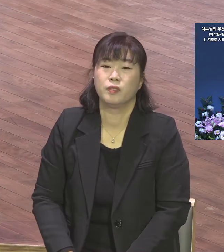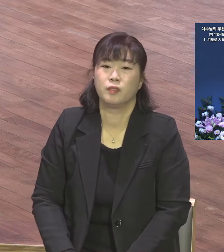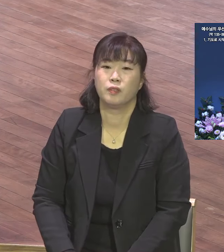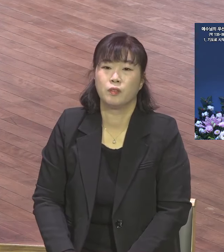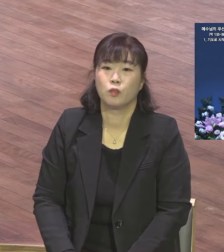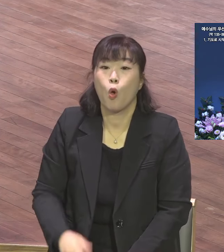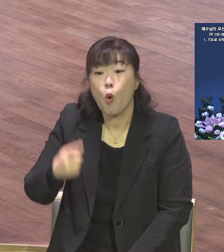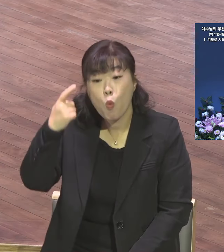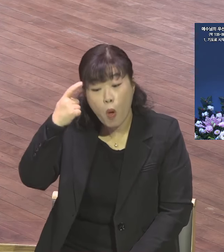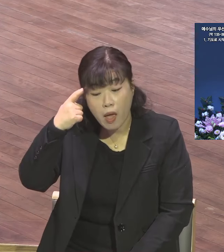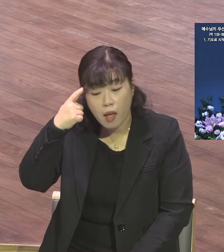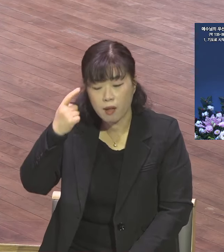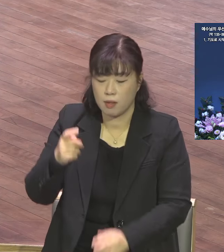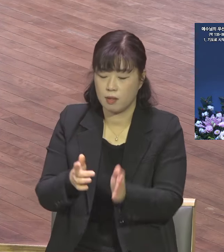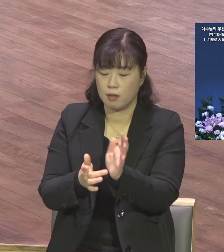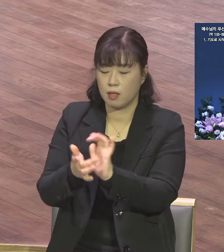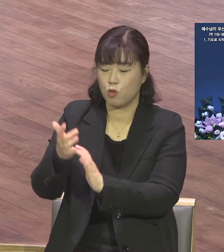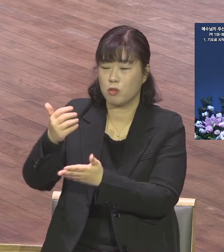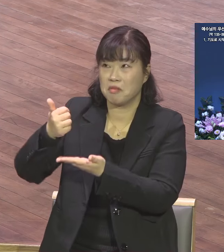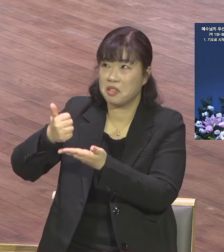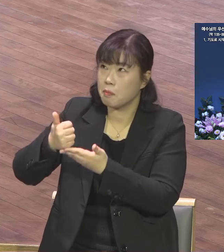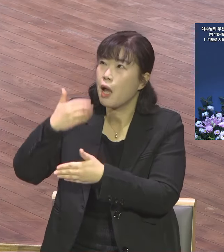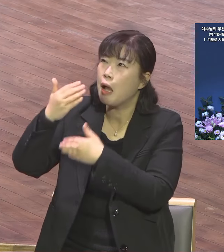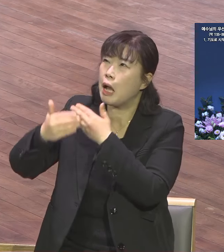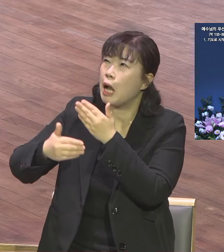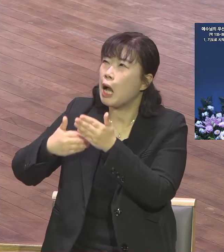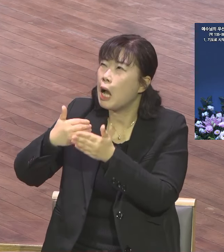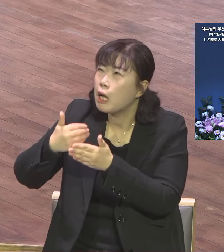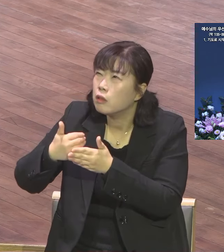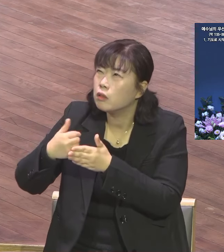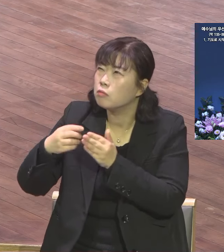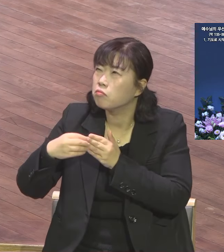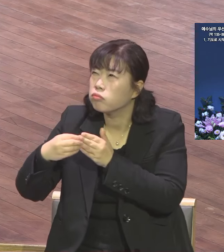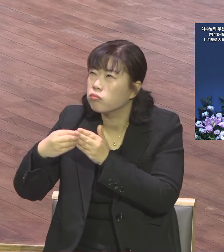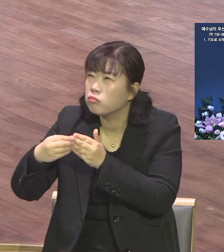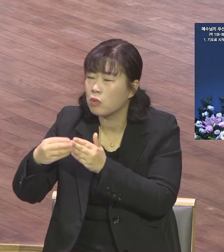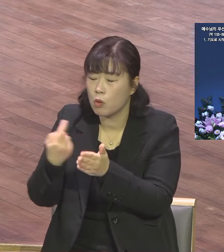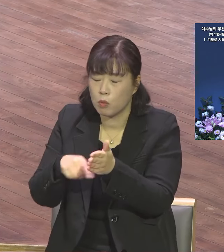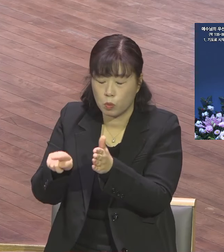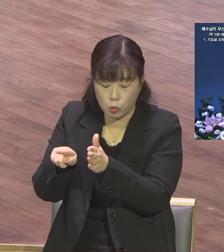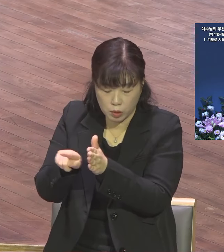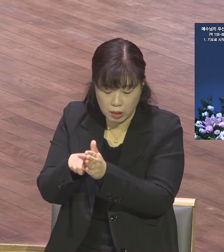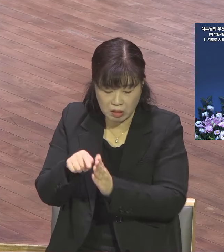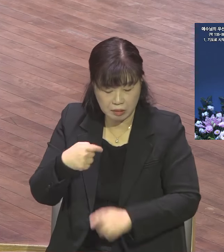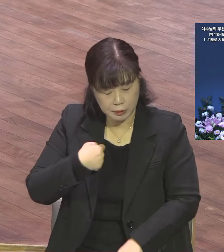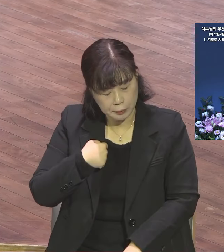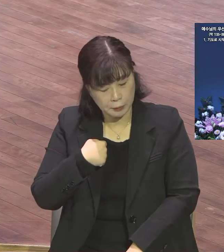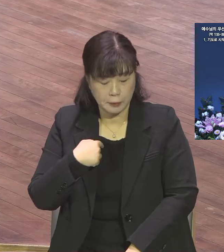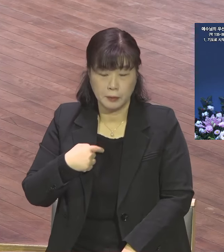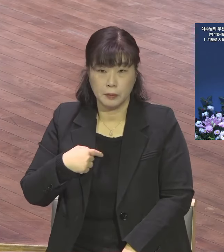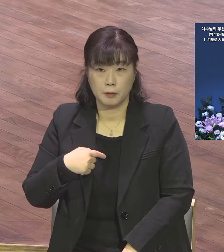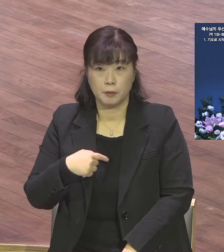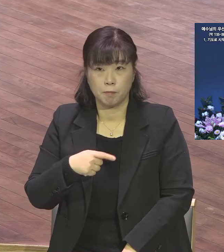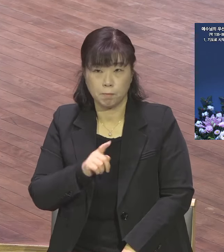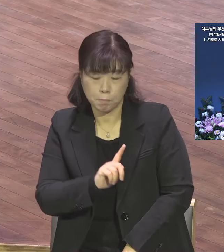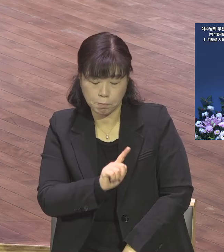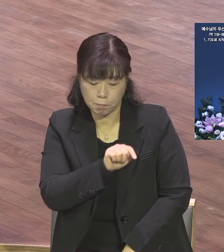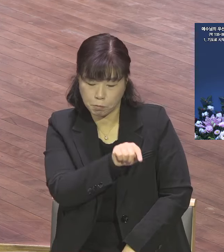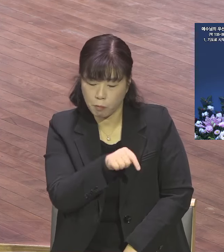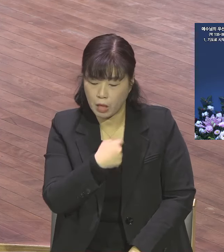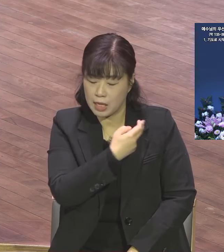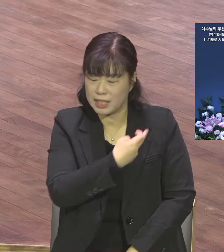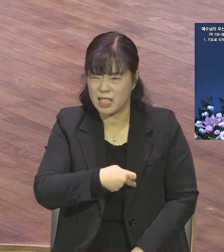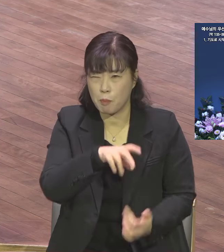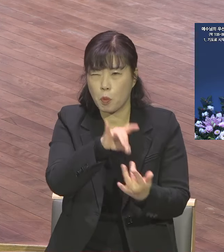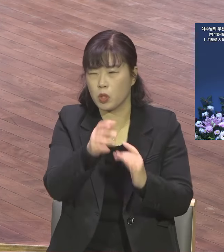하나님 인도를 받겠다는 거죠. 육체를 인간 100% 인간의 100% 100% 하나님이고 100% 인간이기 때문에